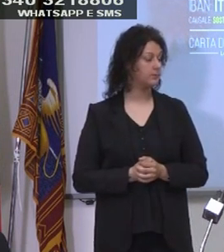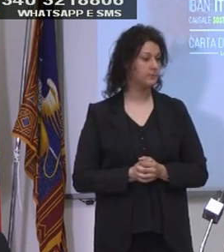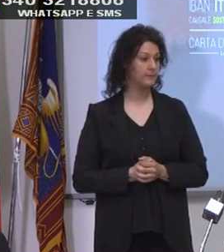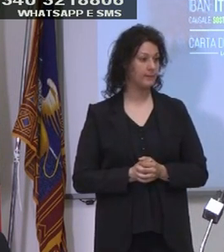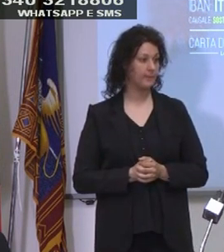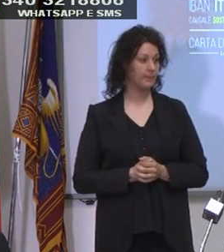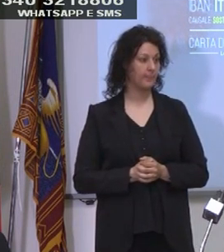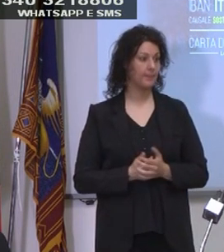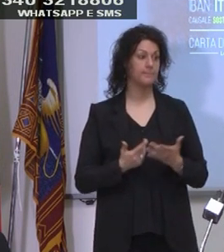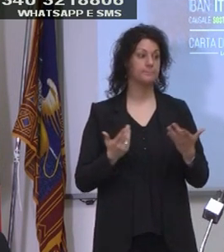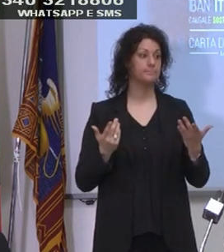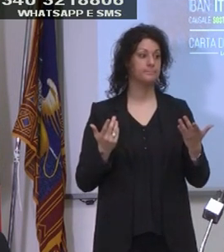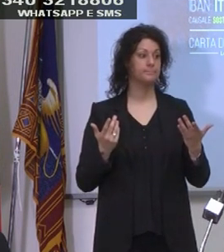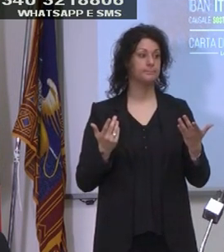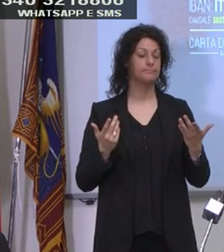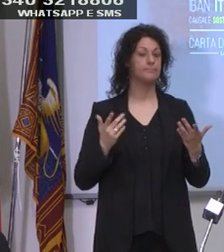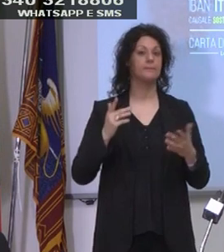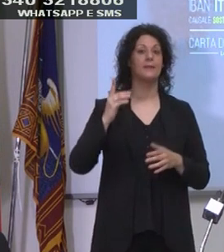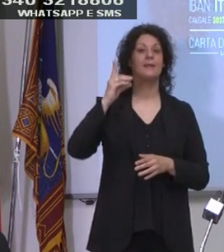dal DPCM. L'attività